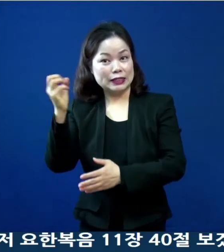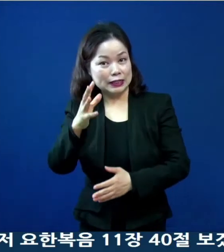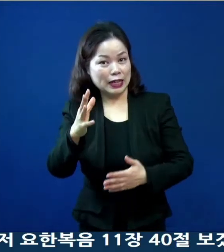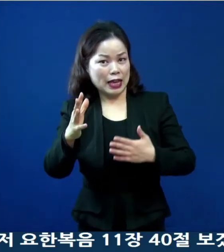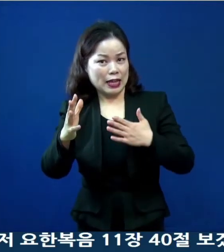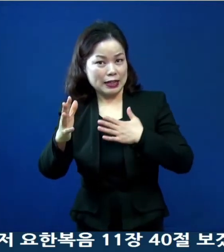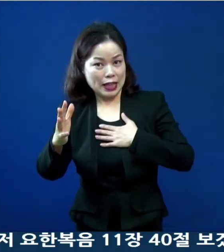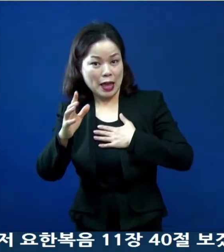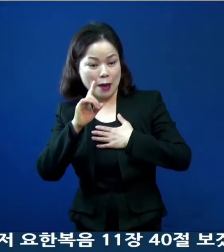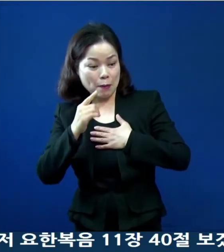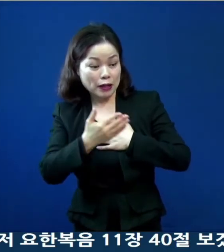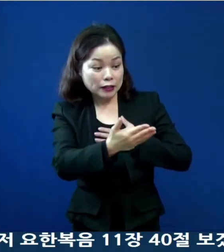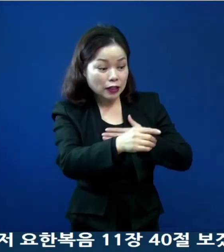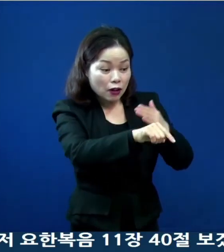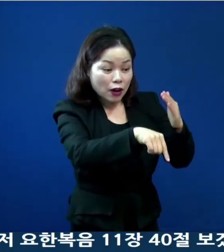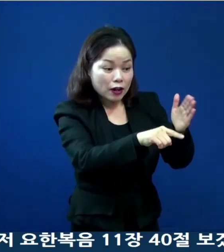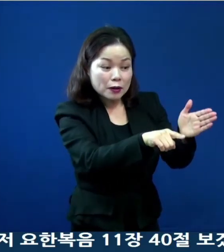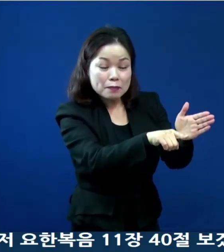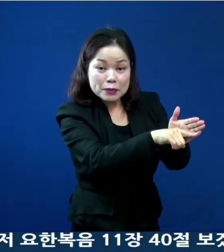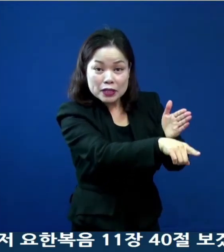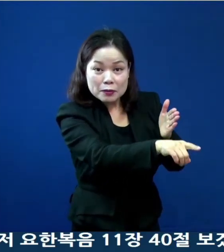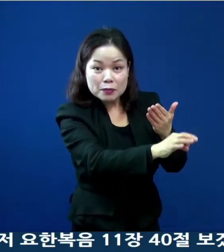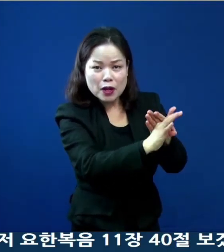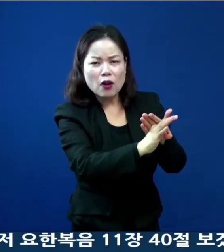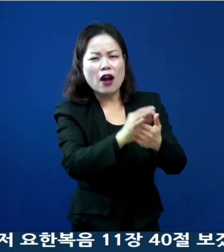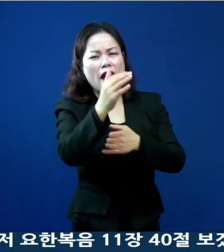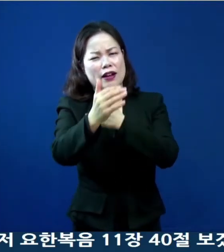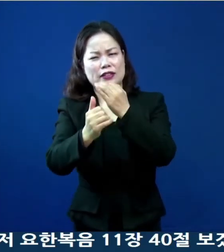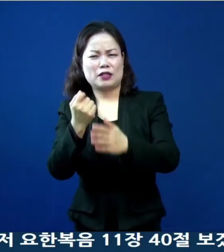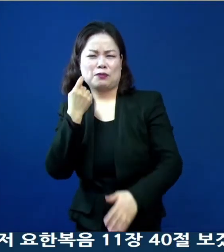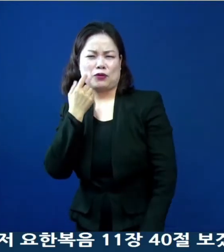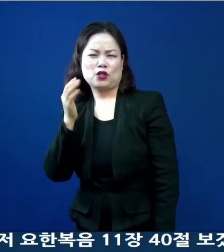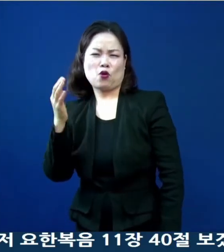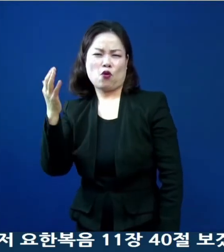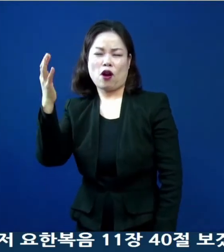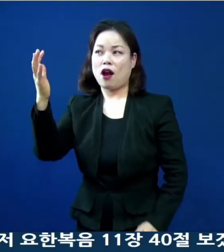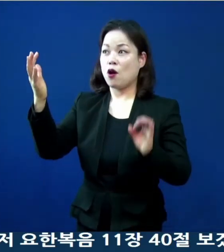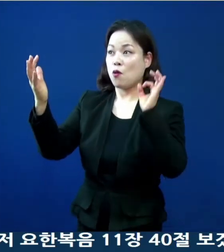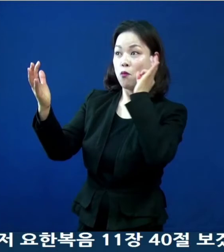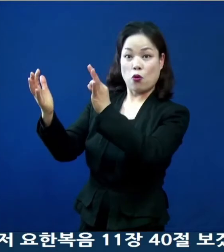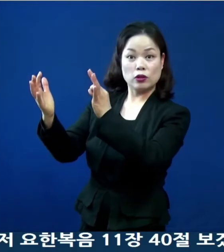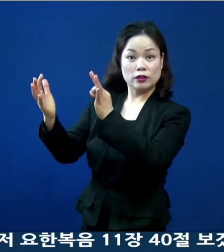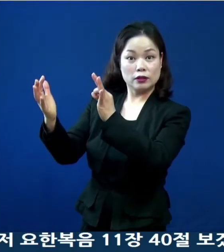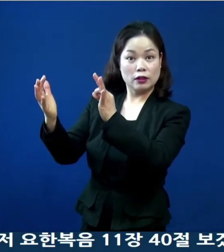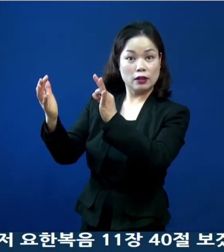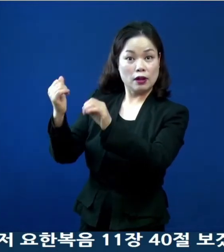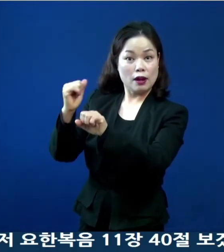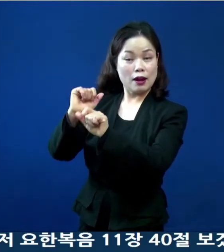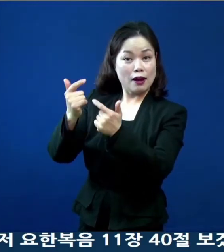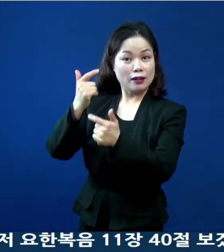말이 내가 믿으면 하나님의 영광을 보리라 하지